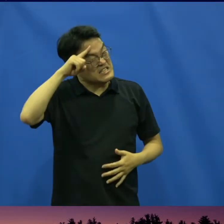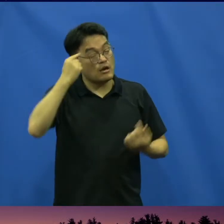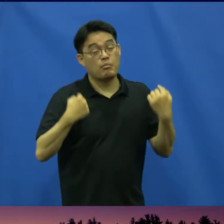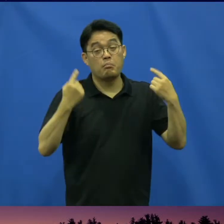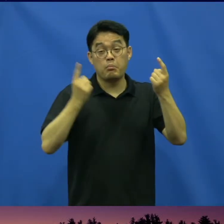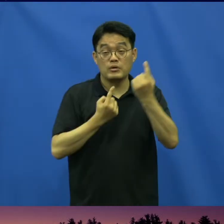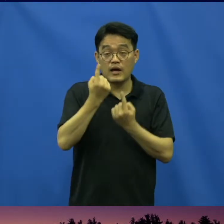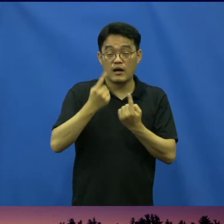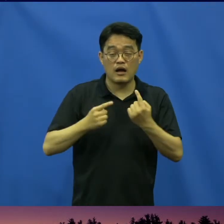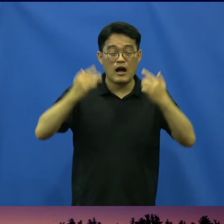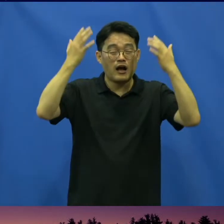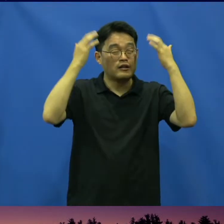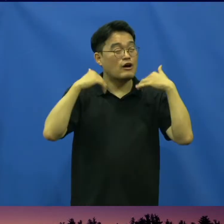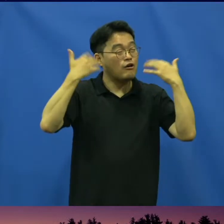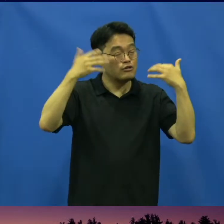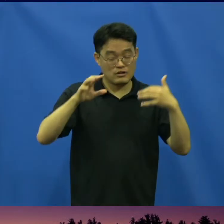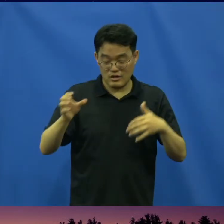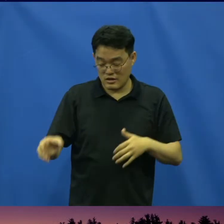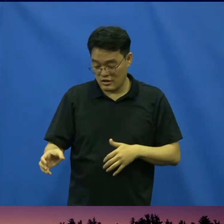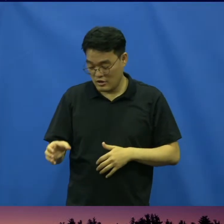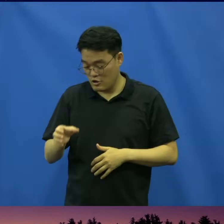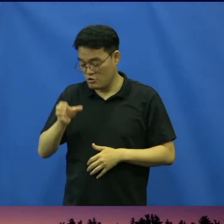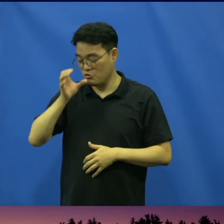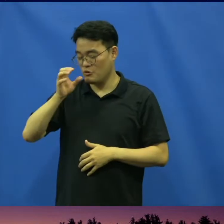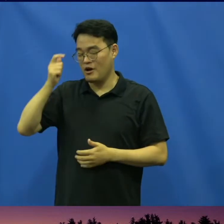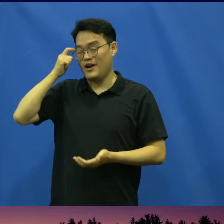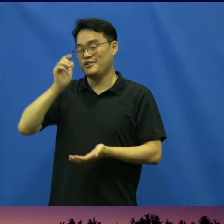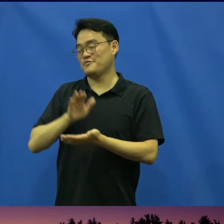커피 한 잔에 너무 감격하고